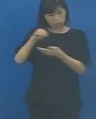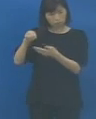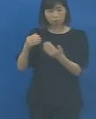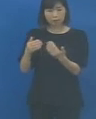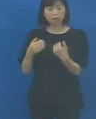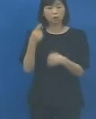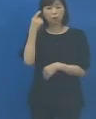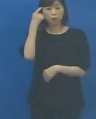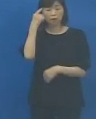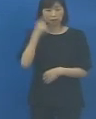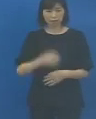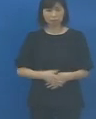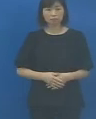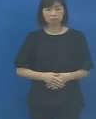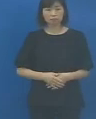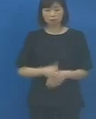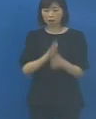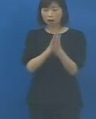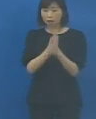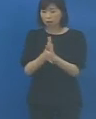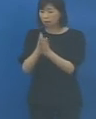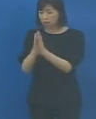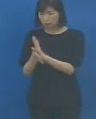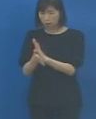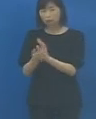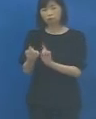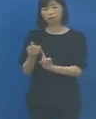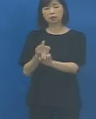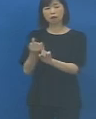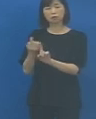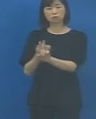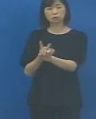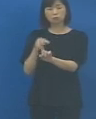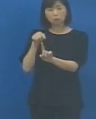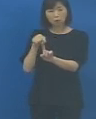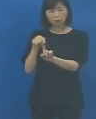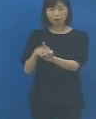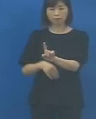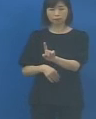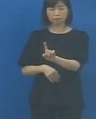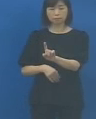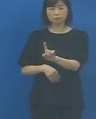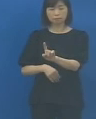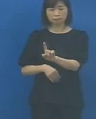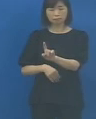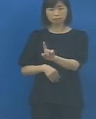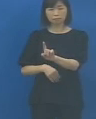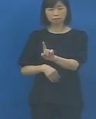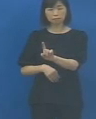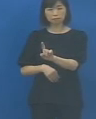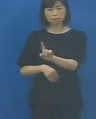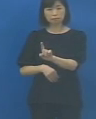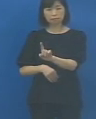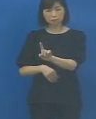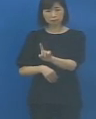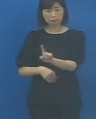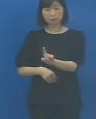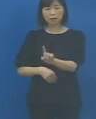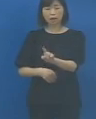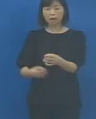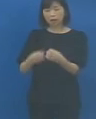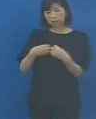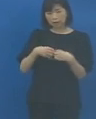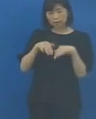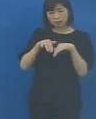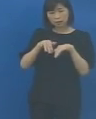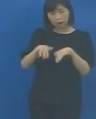また、県境をまたぐということは、実はそのそうは言っても実は濃淡があるんですね。で感染拡大